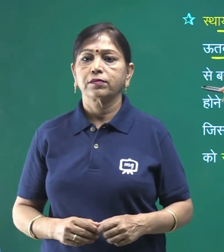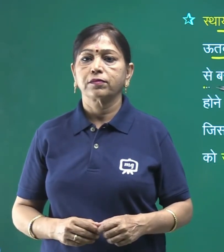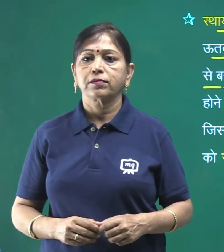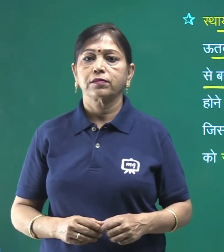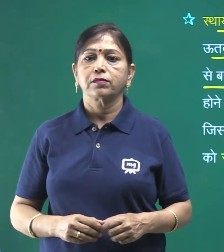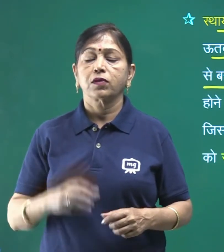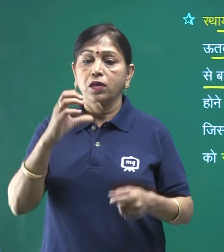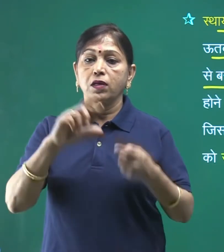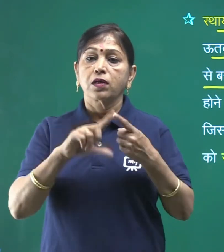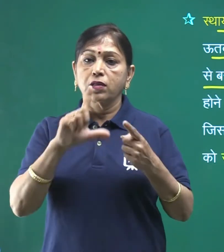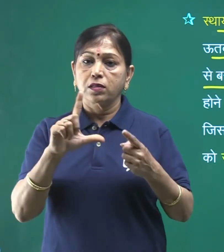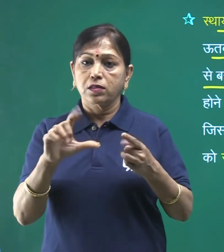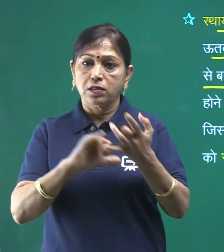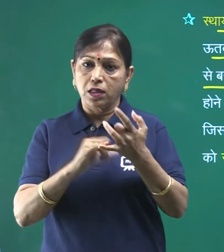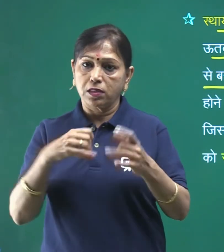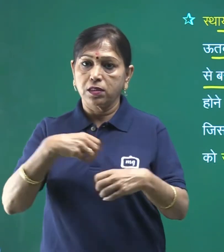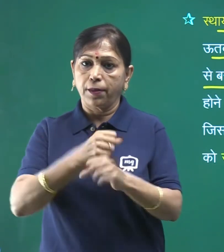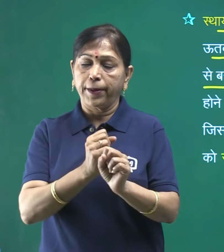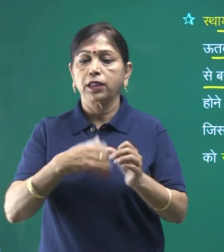कोशिकाओं से बनते हैं,